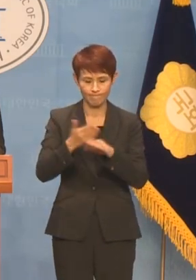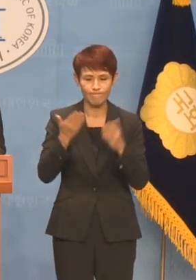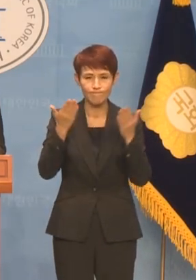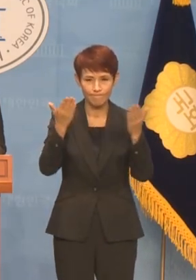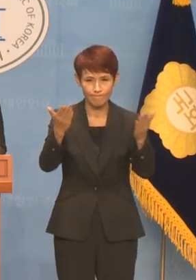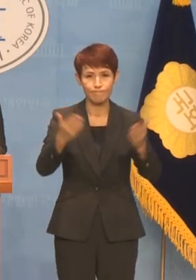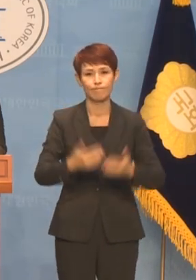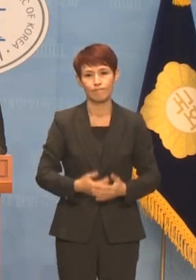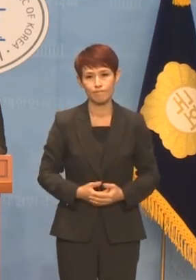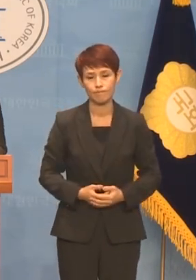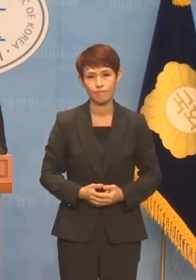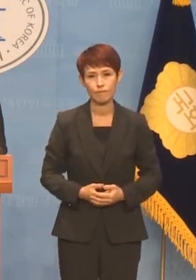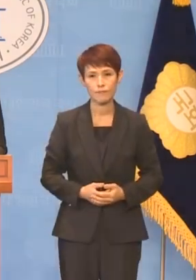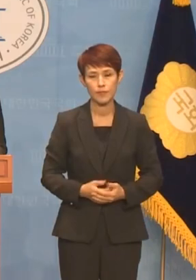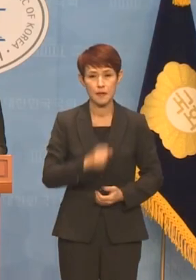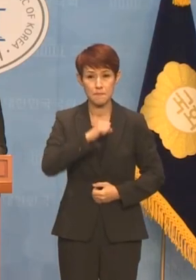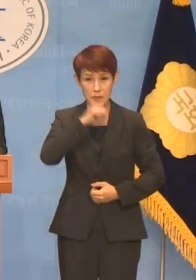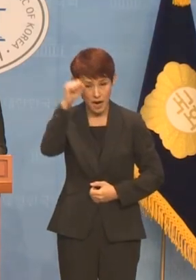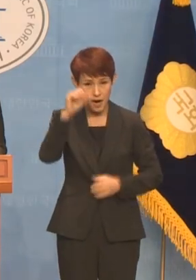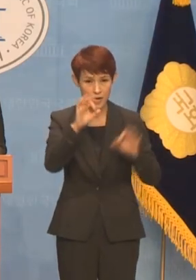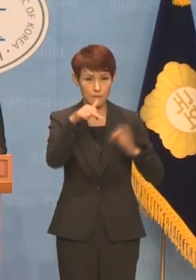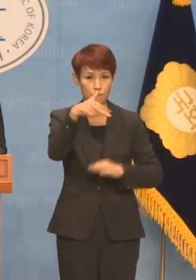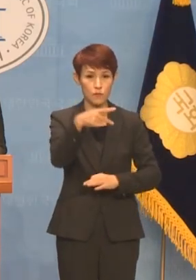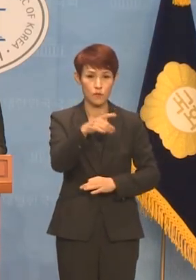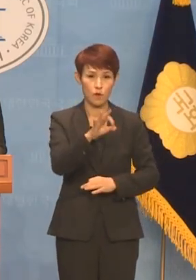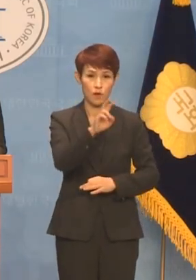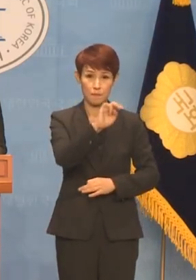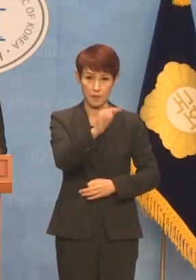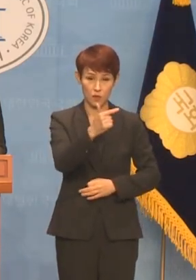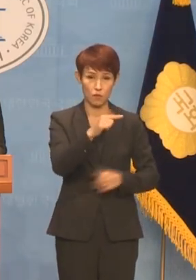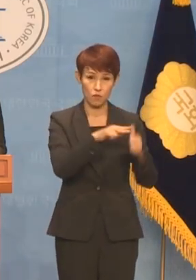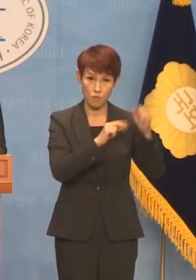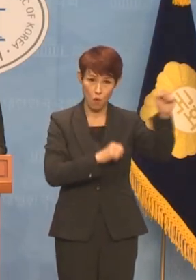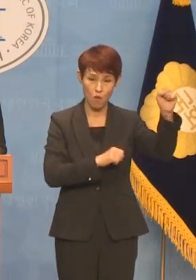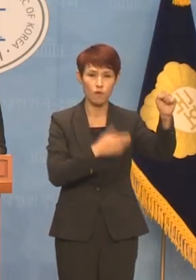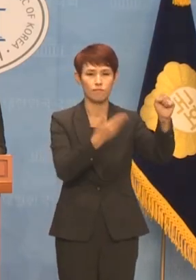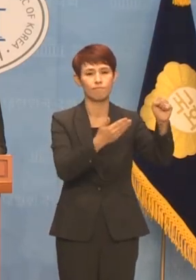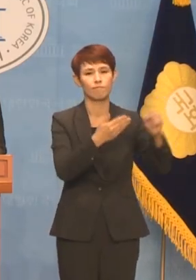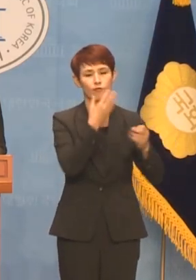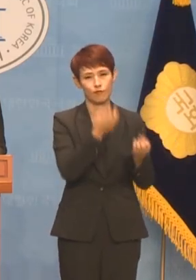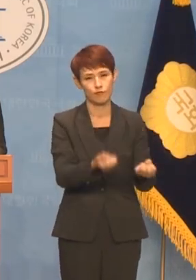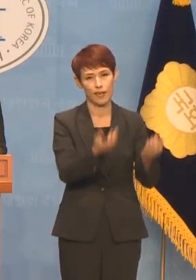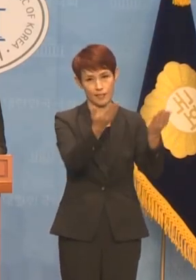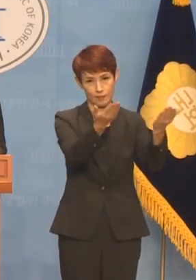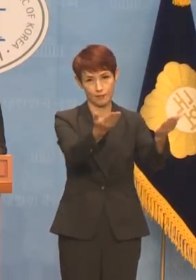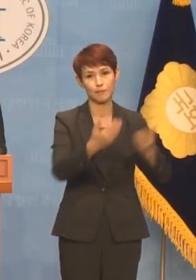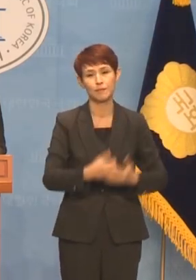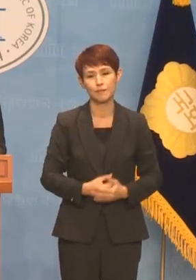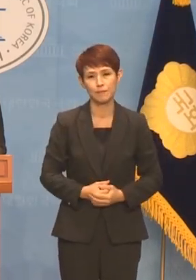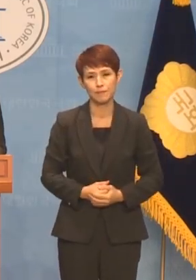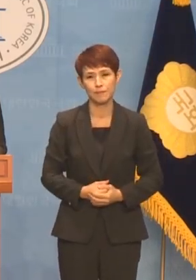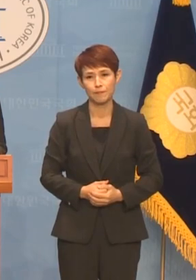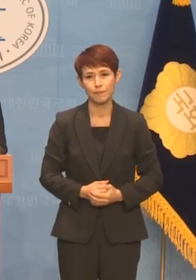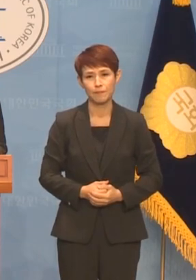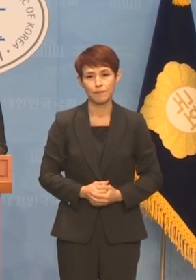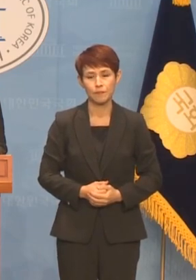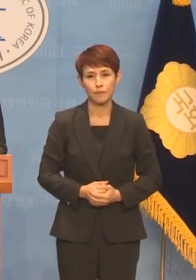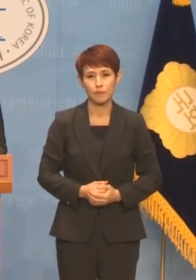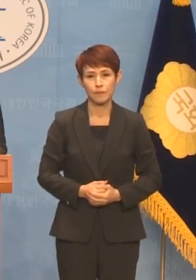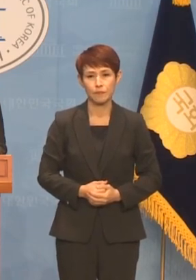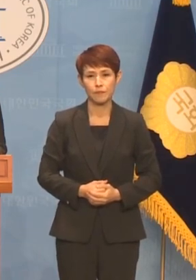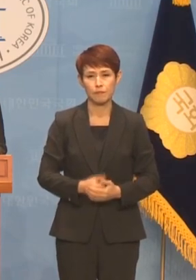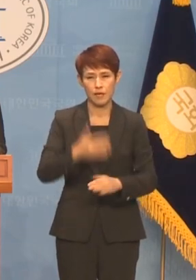감사드립니다. 당선되신 김종민 후보님께 진심 어린 축하 인사 올립니다.